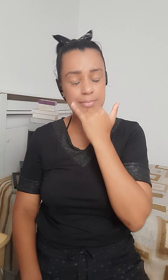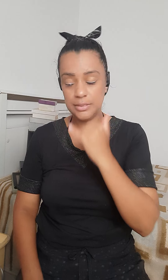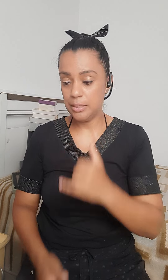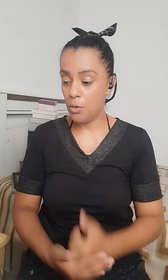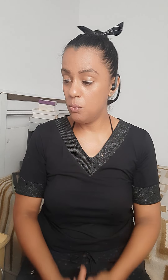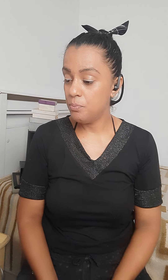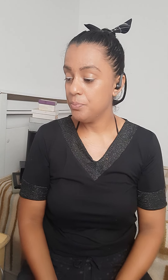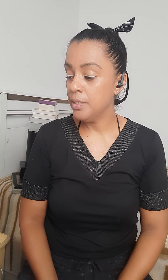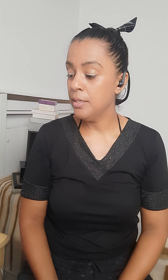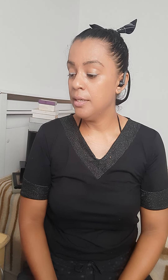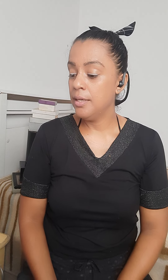Tá bom?